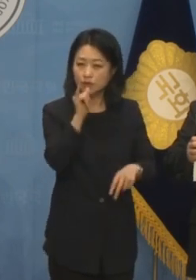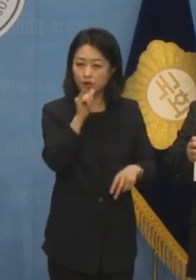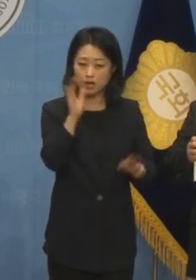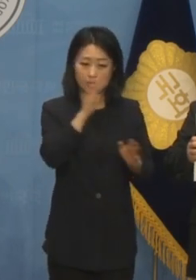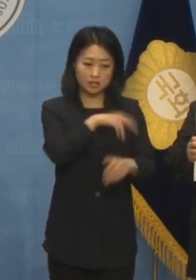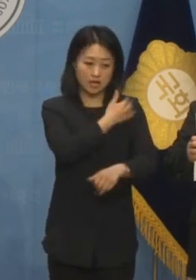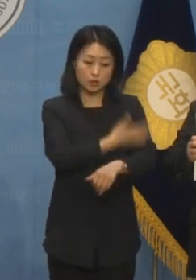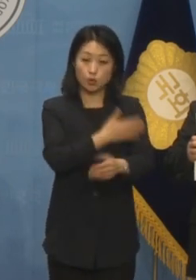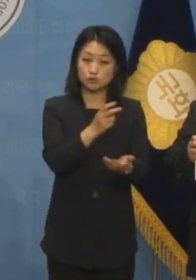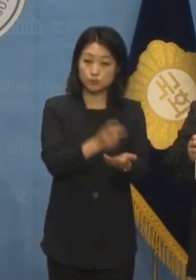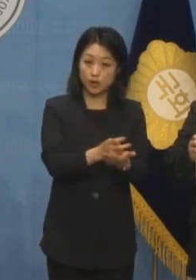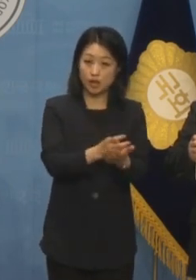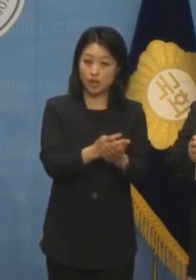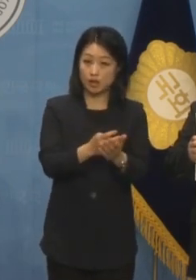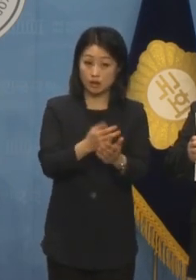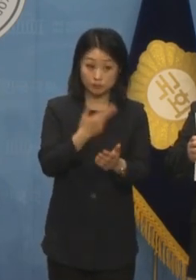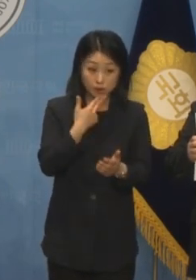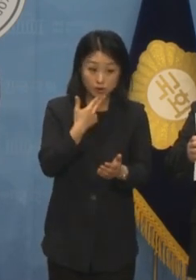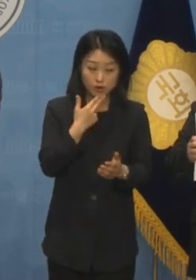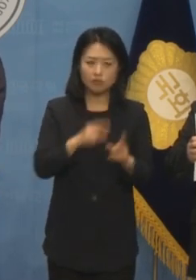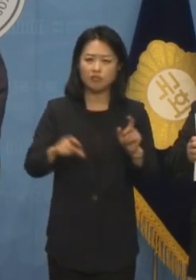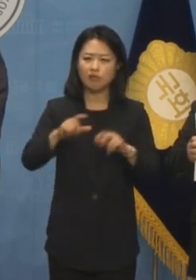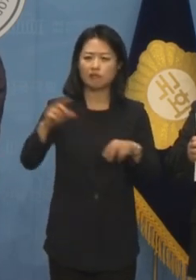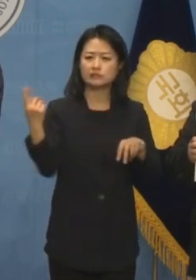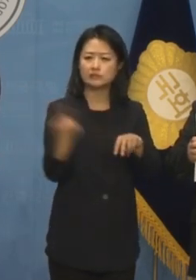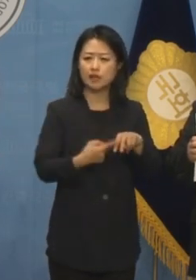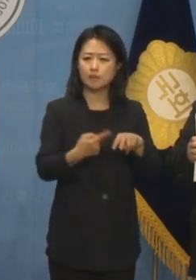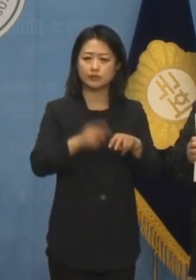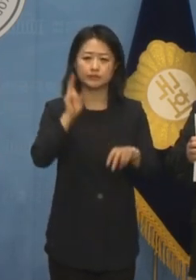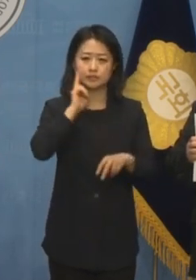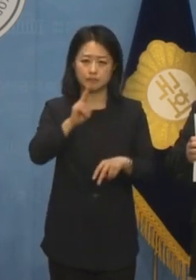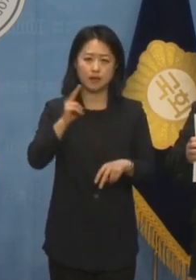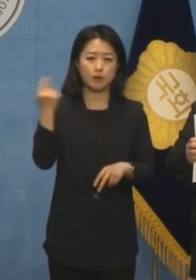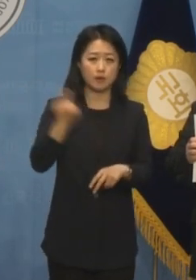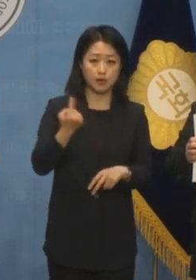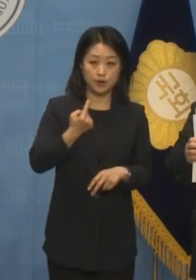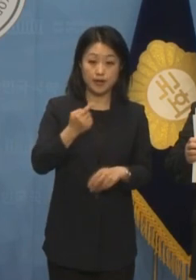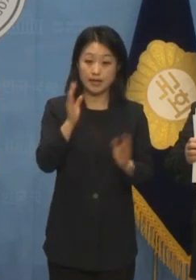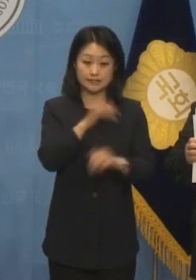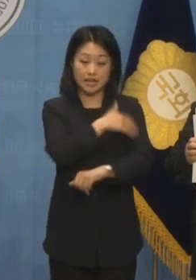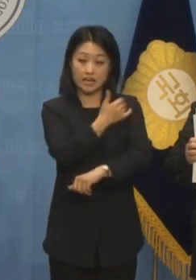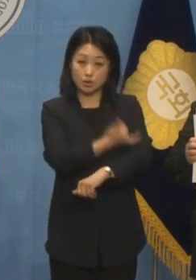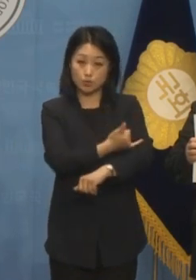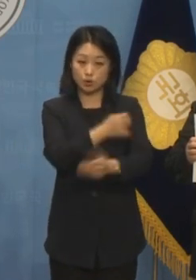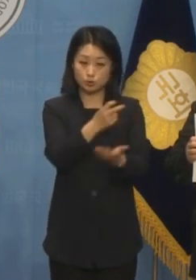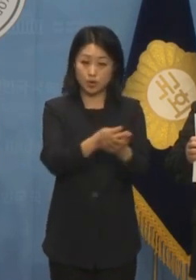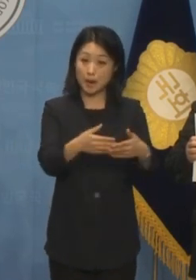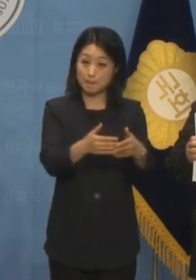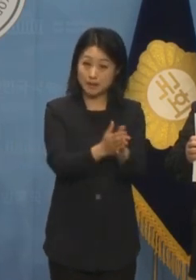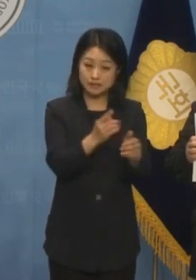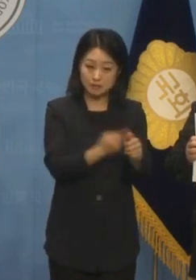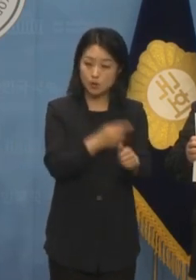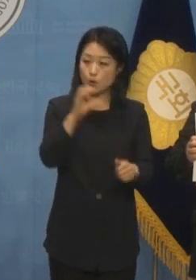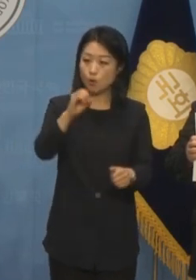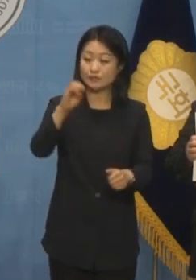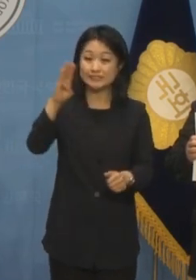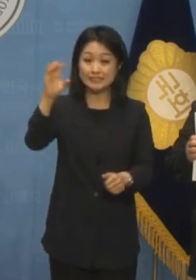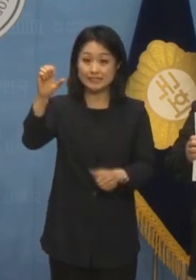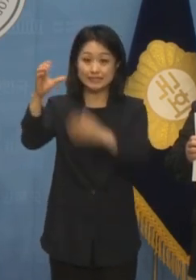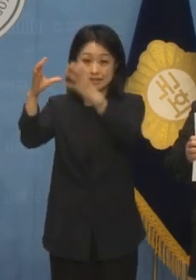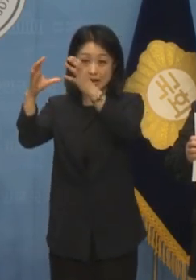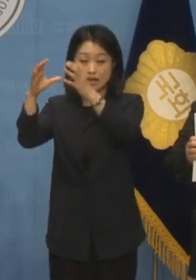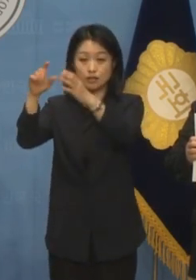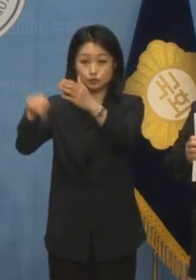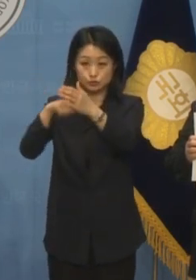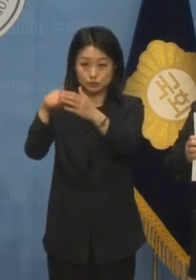조례가 없어진다면 상황은 더욱 악화될 것입니다. 또한 학생인권 조례가 폐지되면 OECD 국가 중